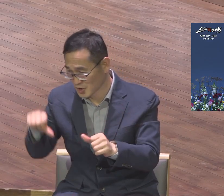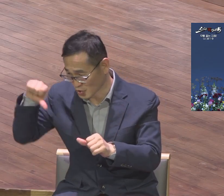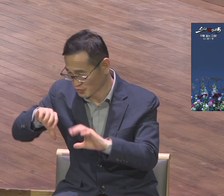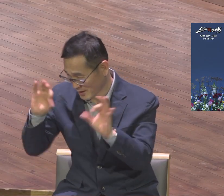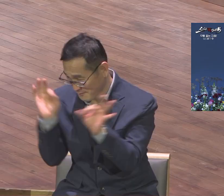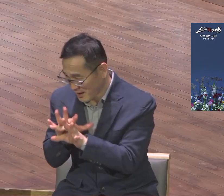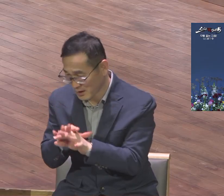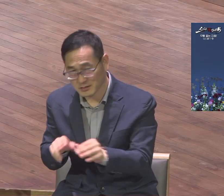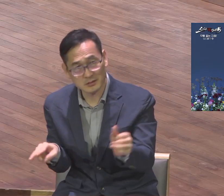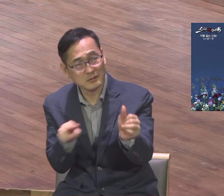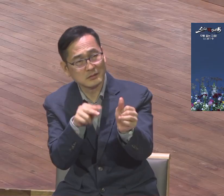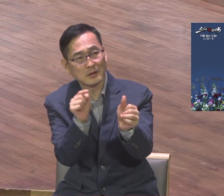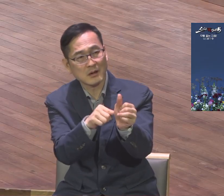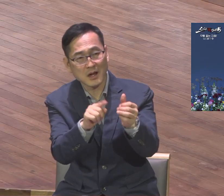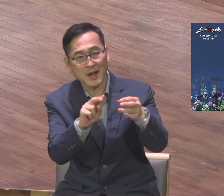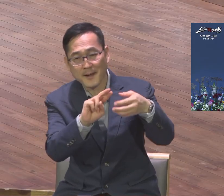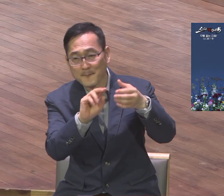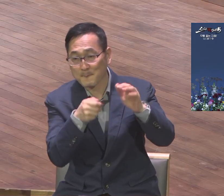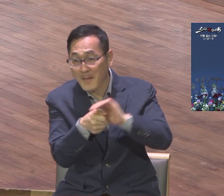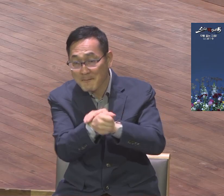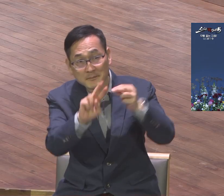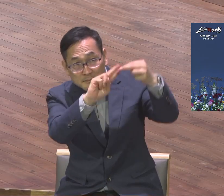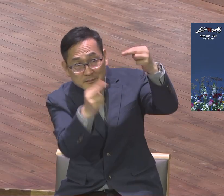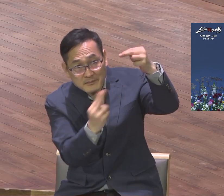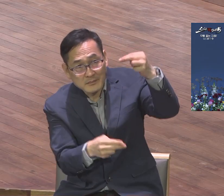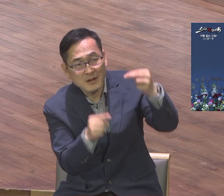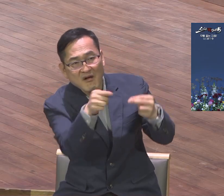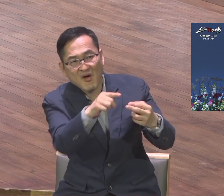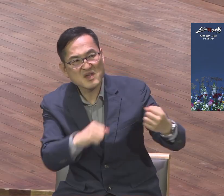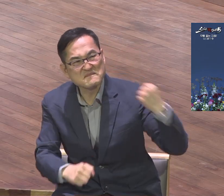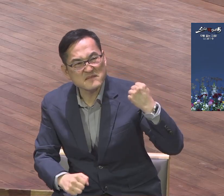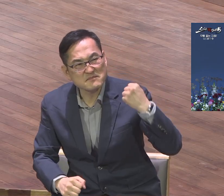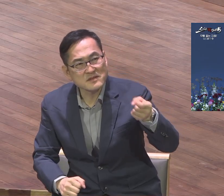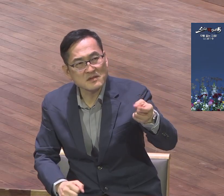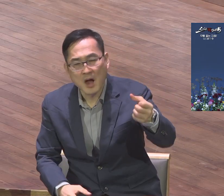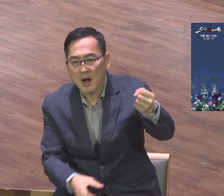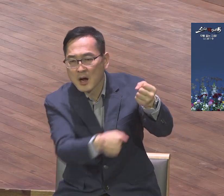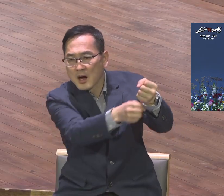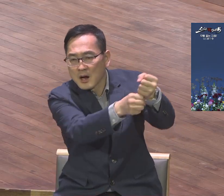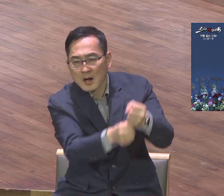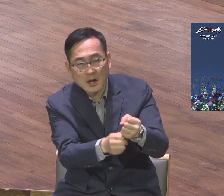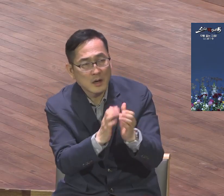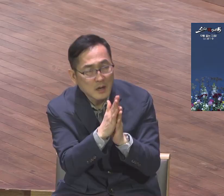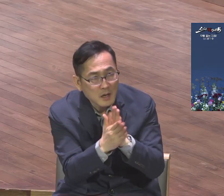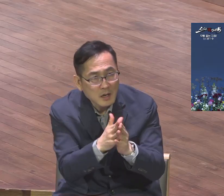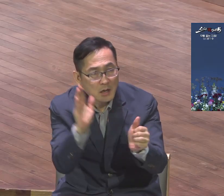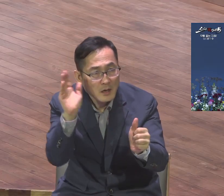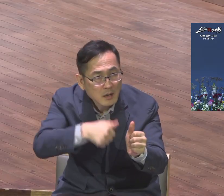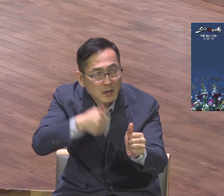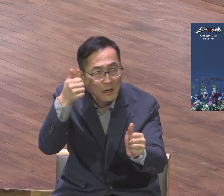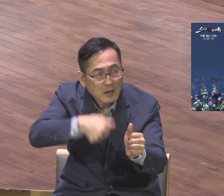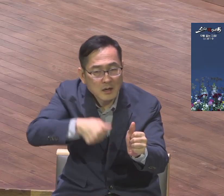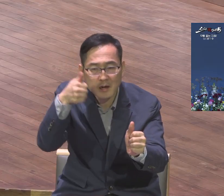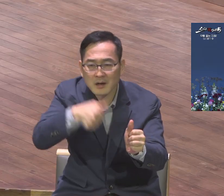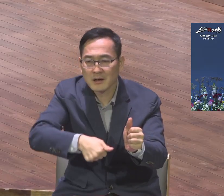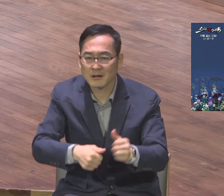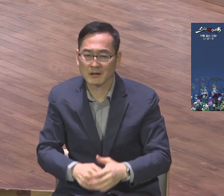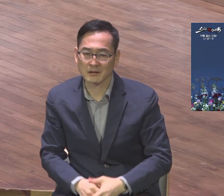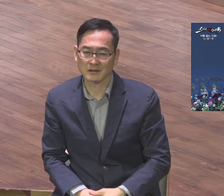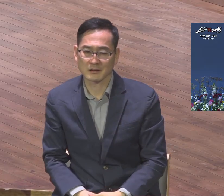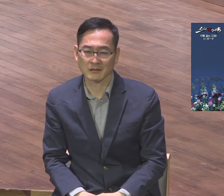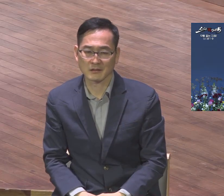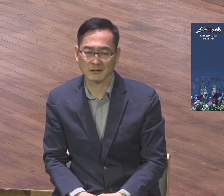알고 무슨 능력이 있는 줄 알고 그 노뱀이 우상처럼 모시고 있었어요.